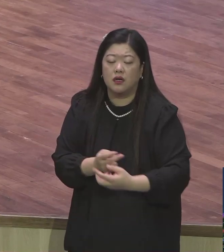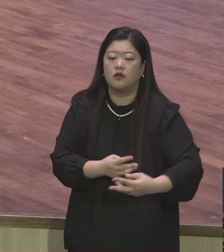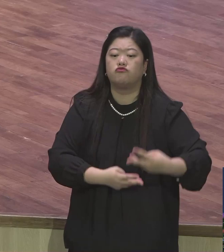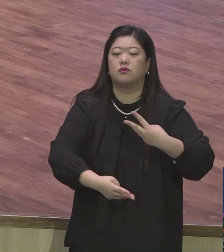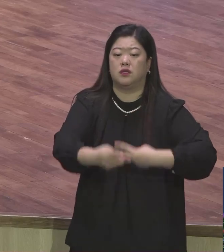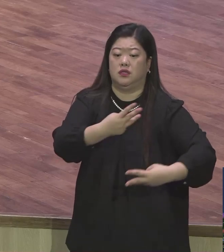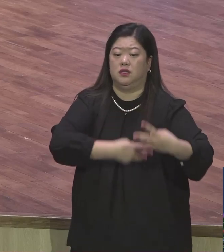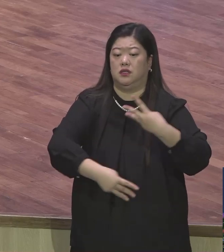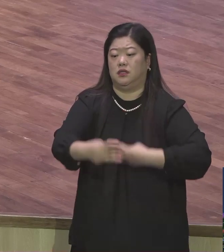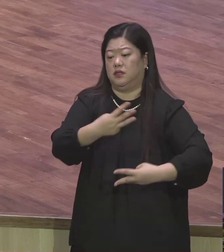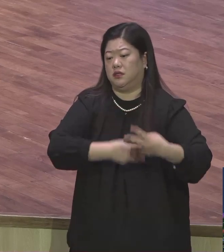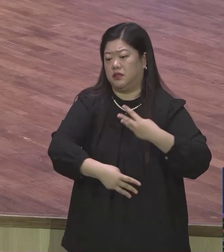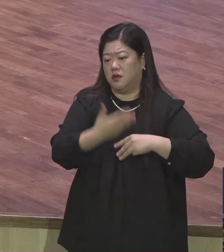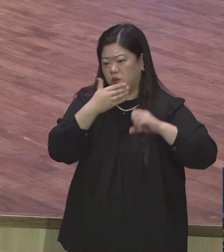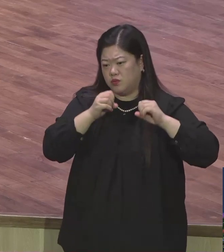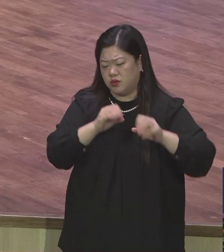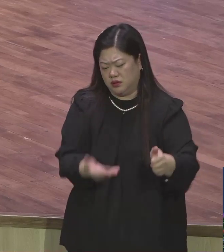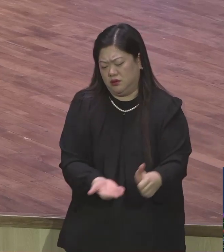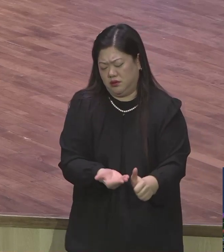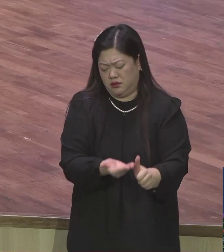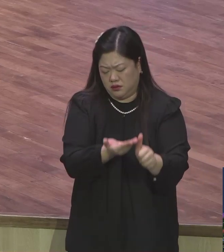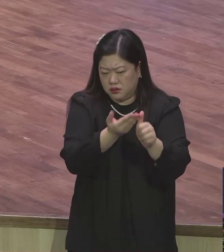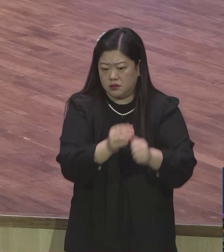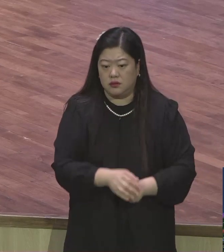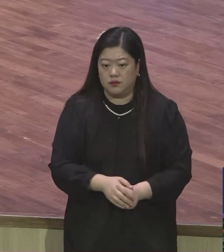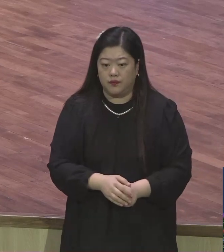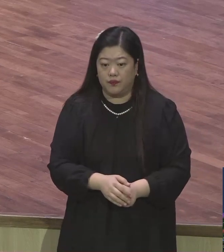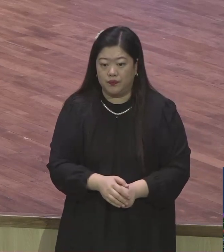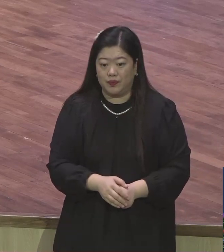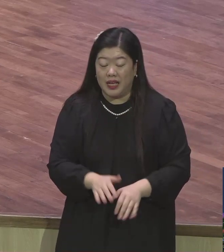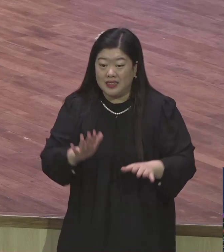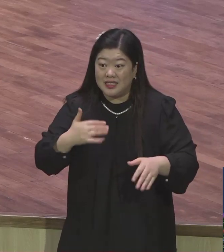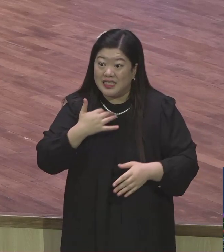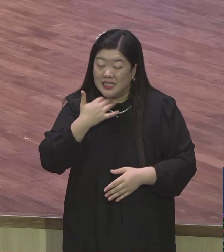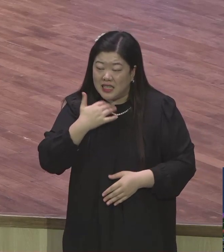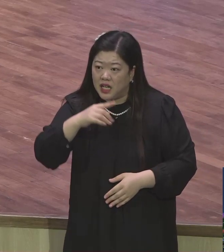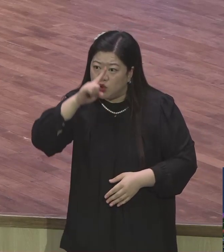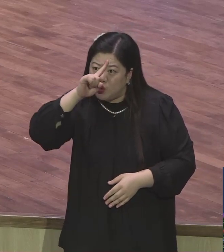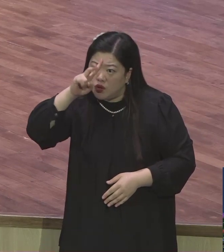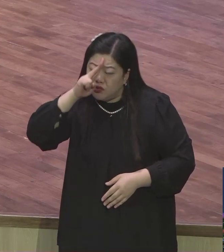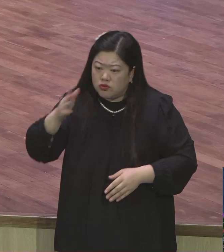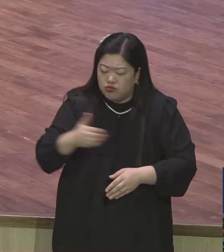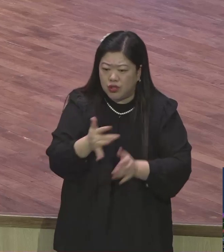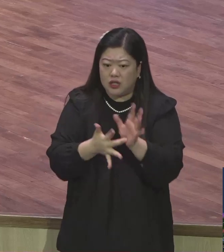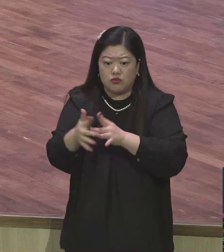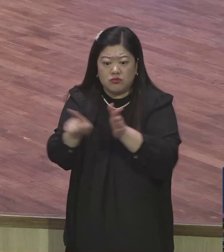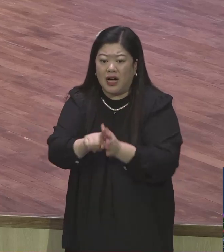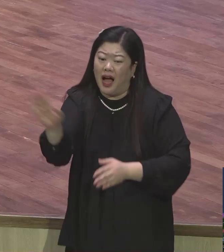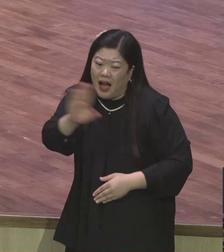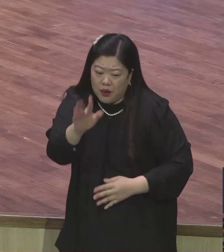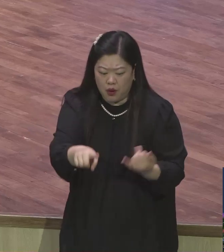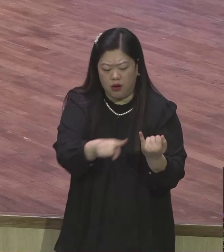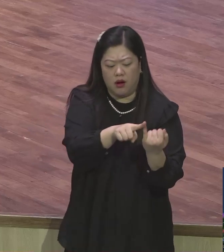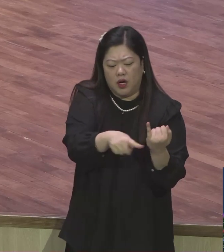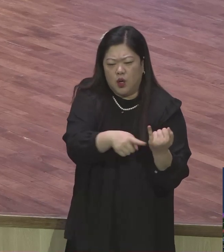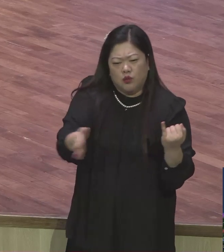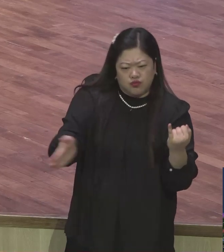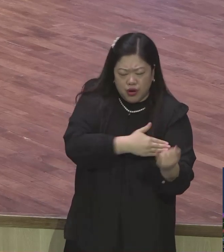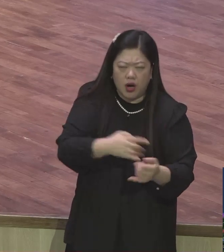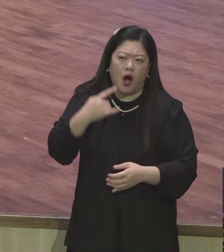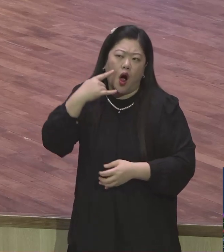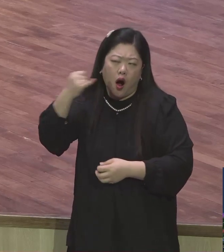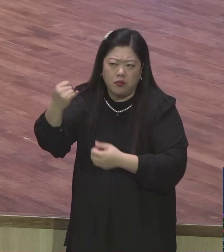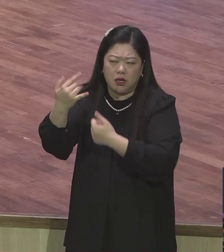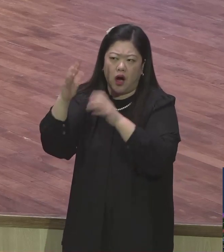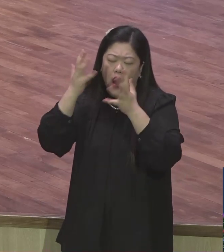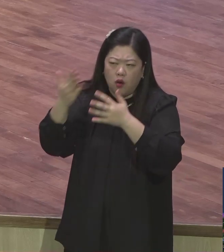걸고 애들 배속에 태아부터 영아까지 이 배속에 언약 심어주면서 렘넌트 운동하는 단체